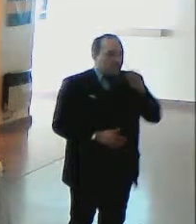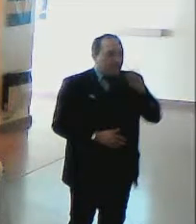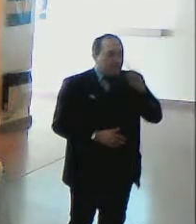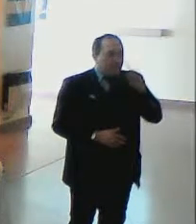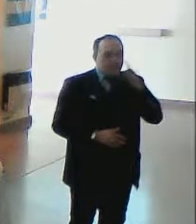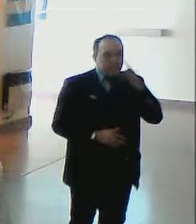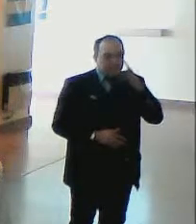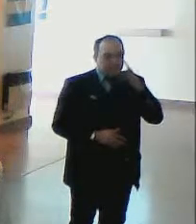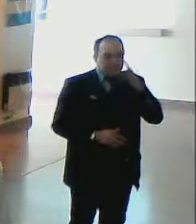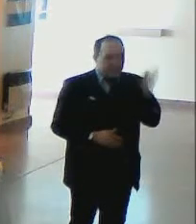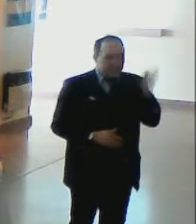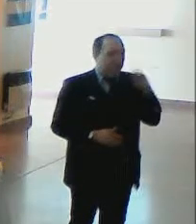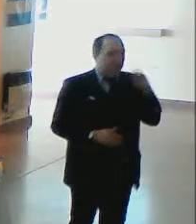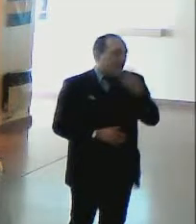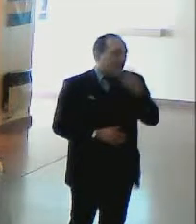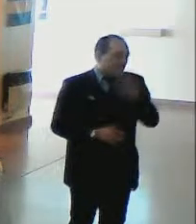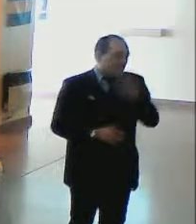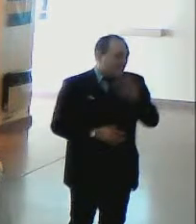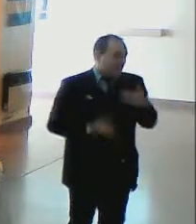mi mamá,